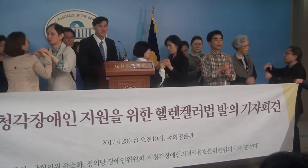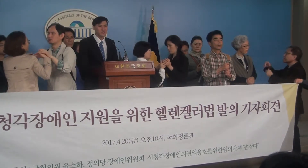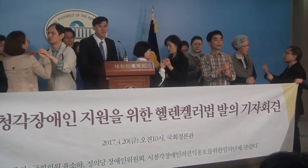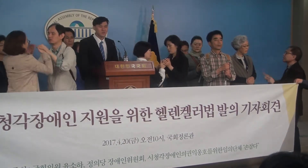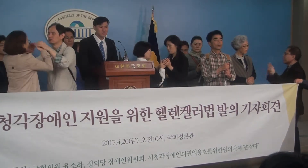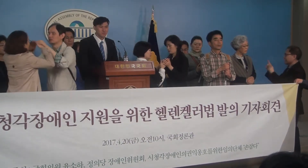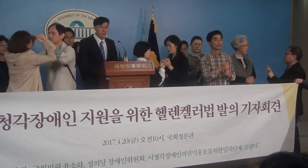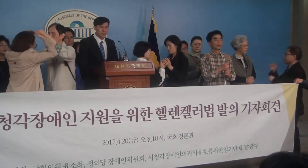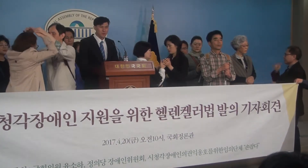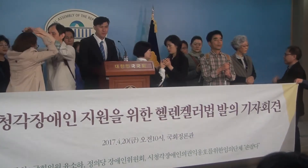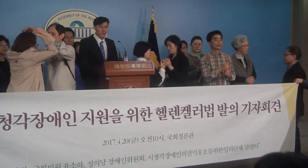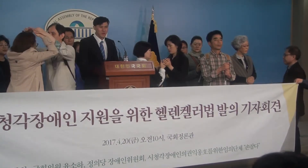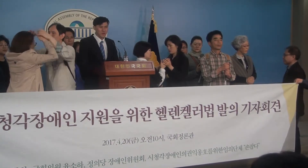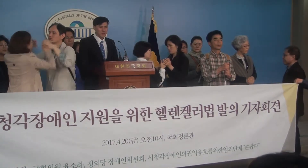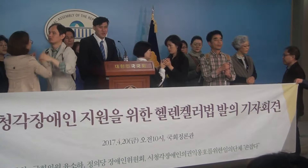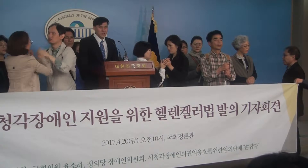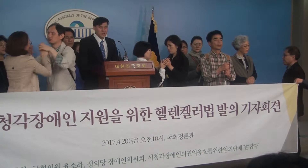있습니다.